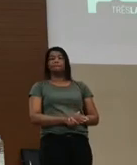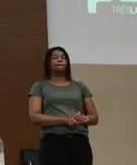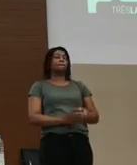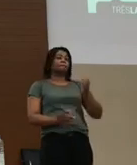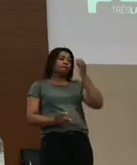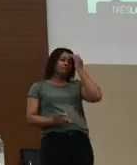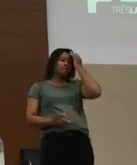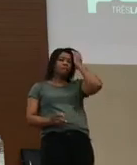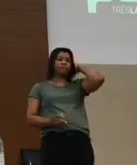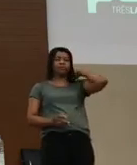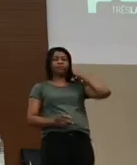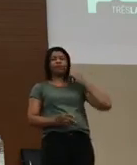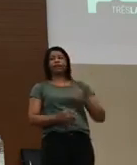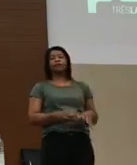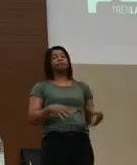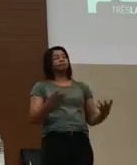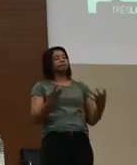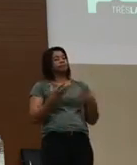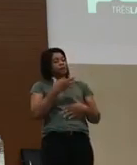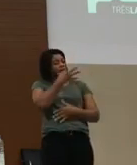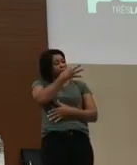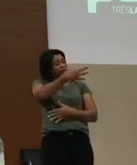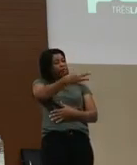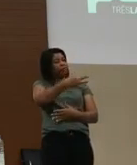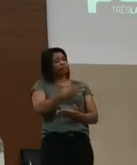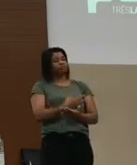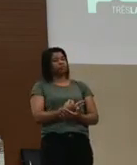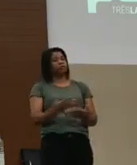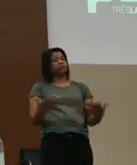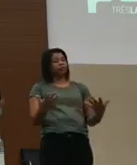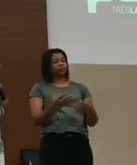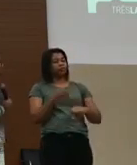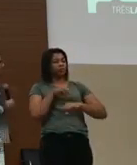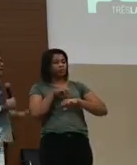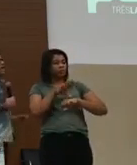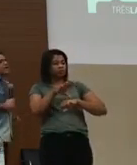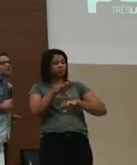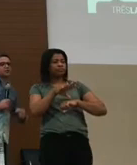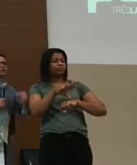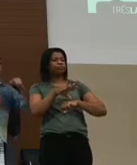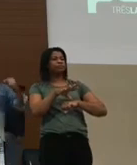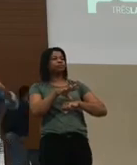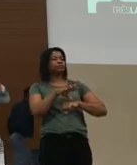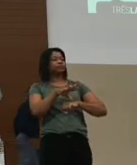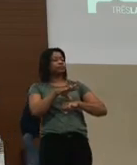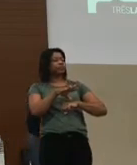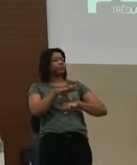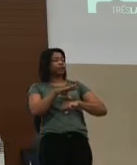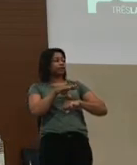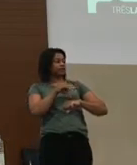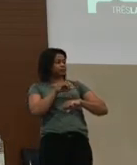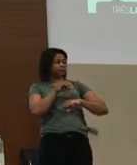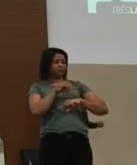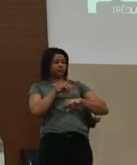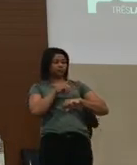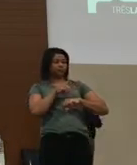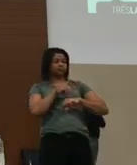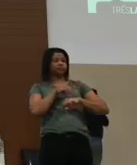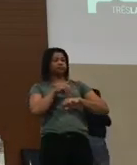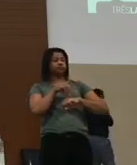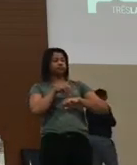E eu quero sugerir para você esta noite de orar de uma maneira como